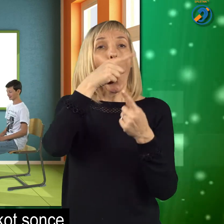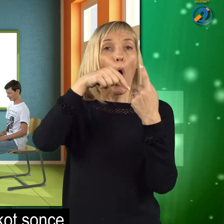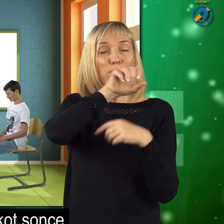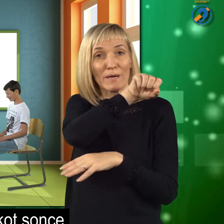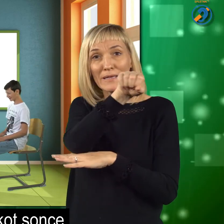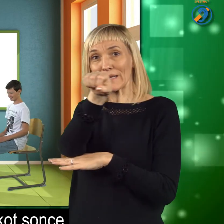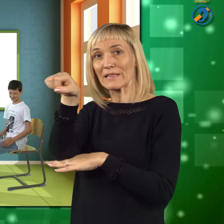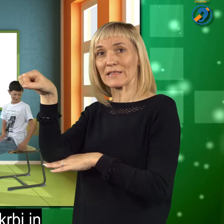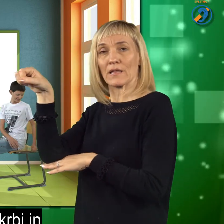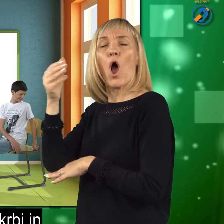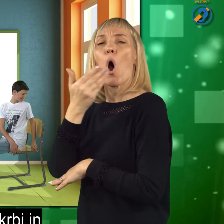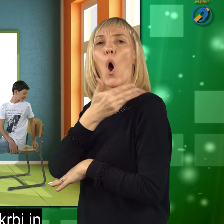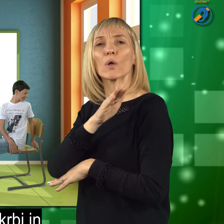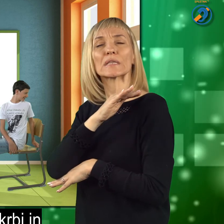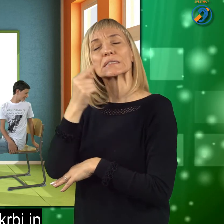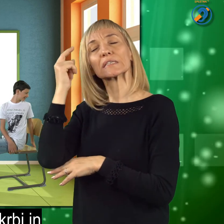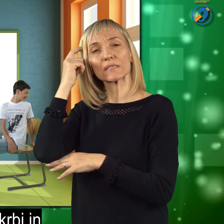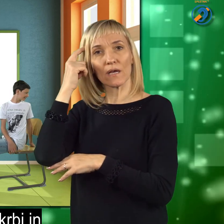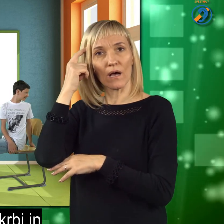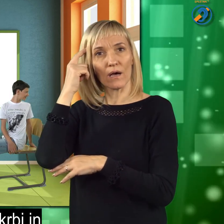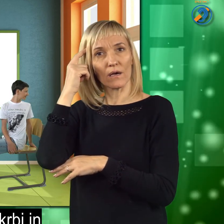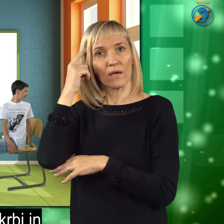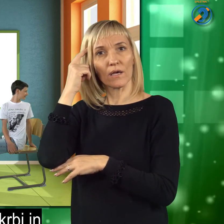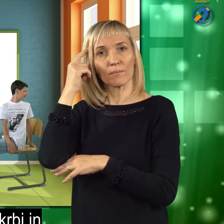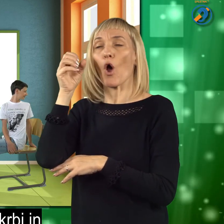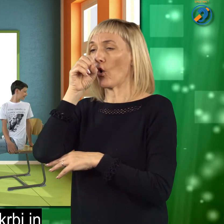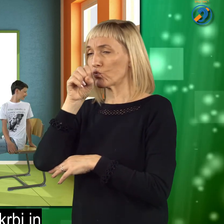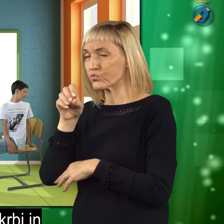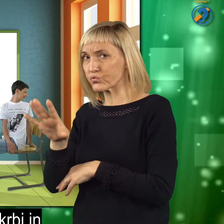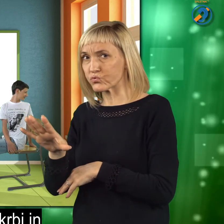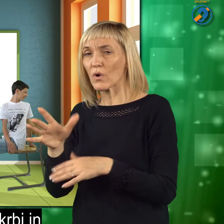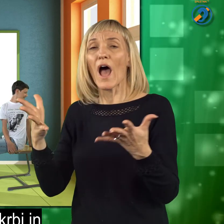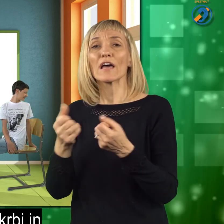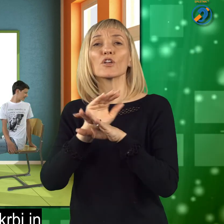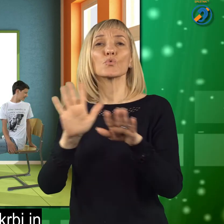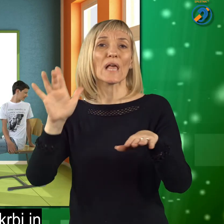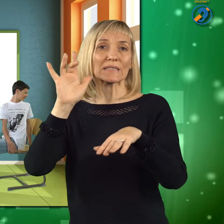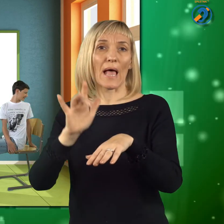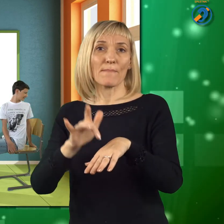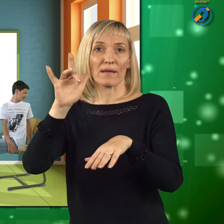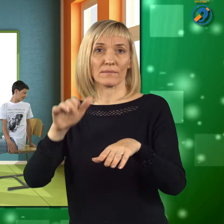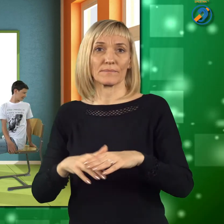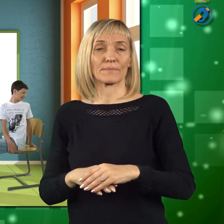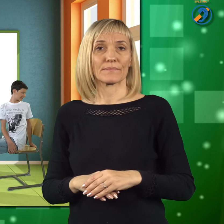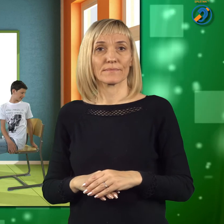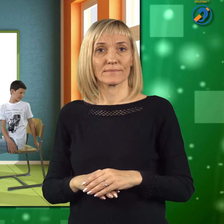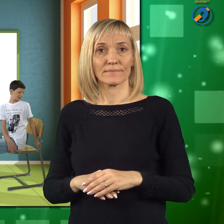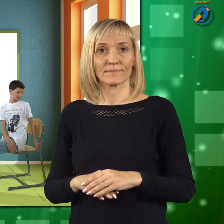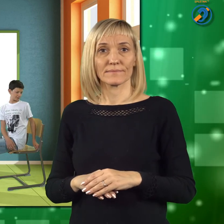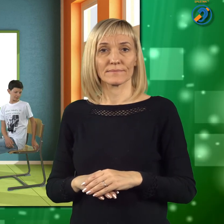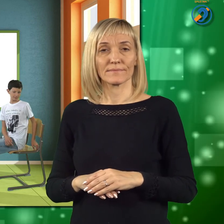drugo smer. Otresi se skrbi, izdih, reši vseh zamer.